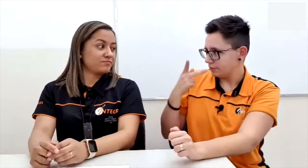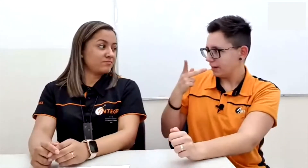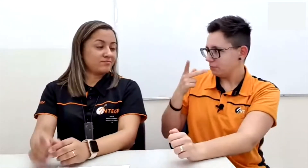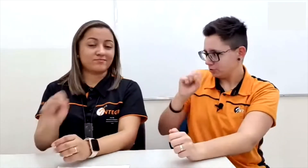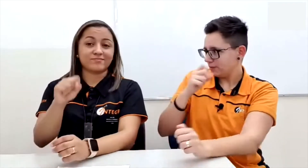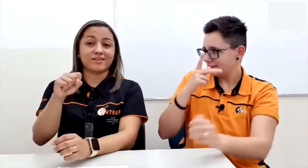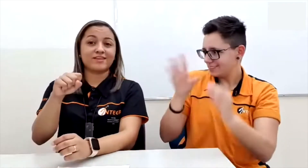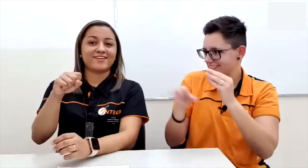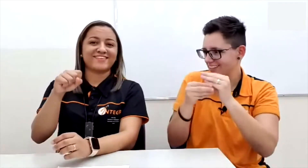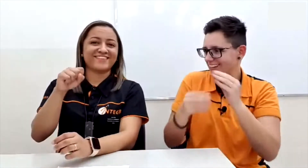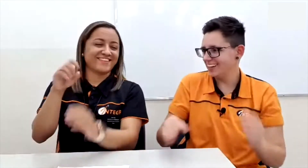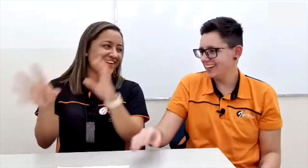falar? Pode falar.